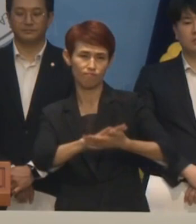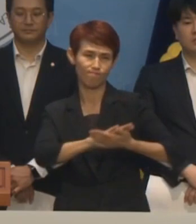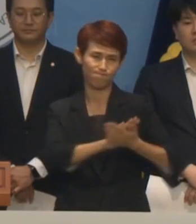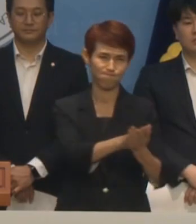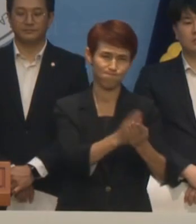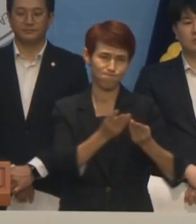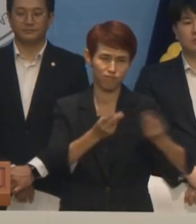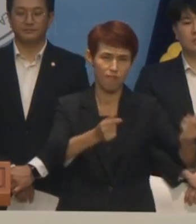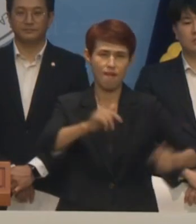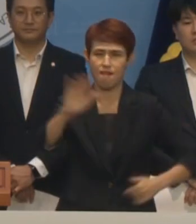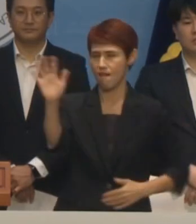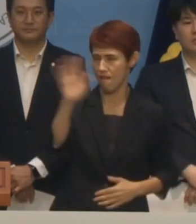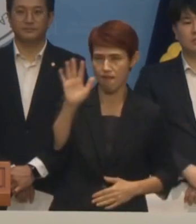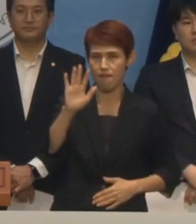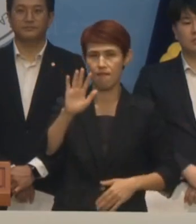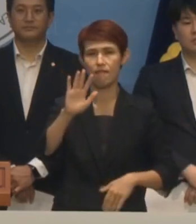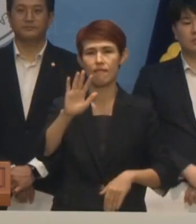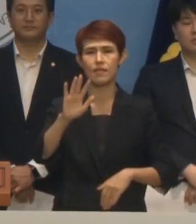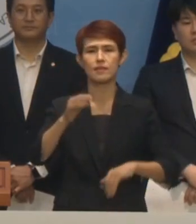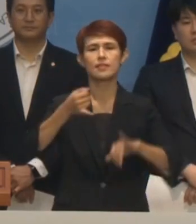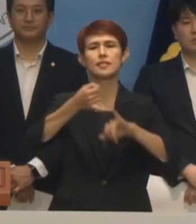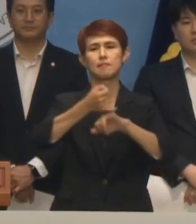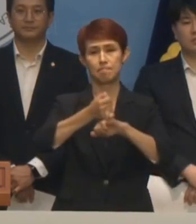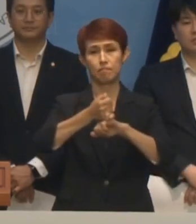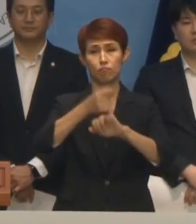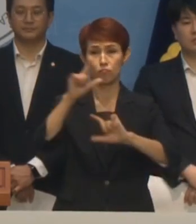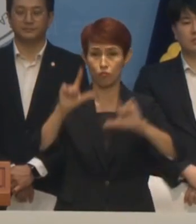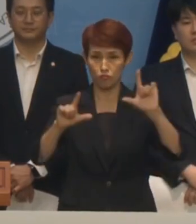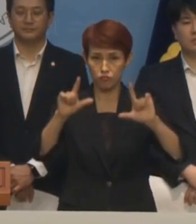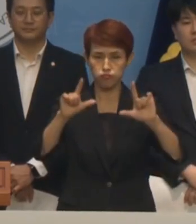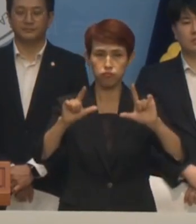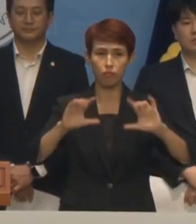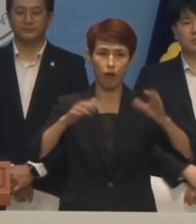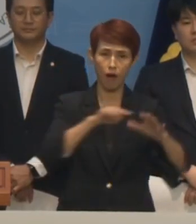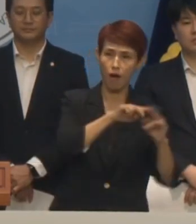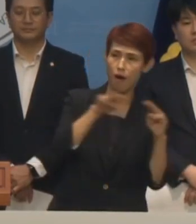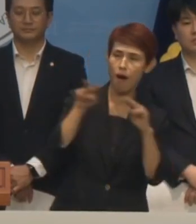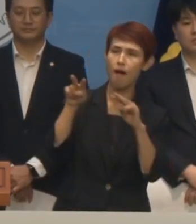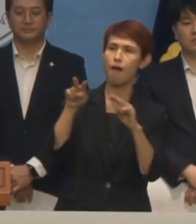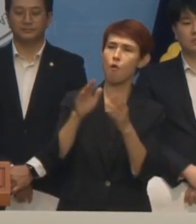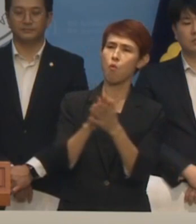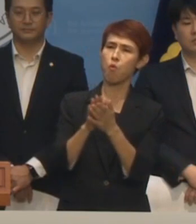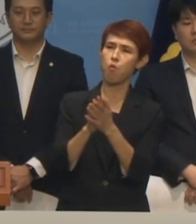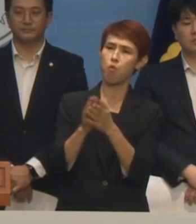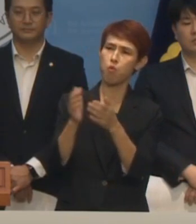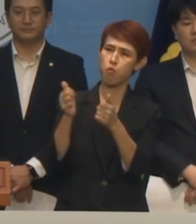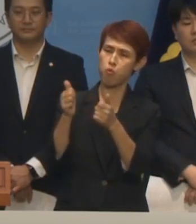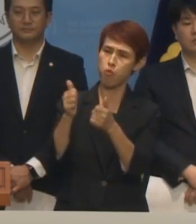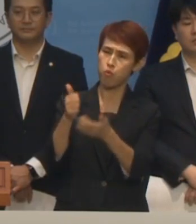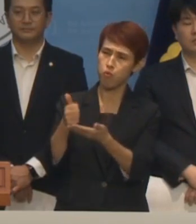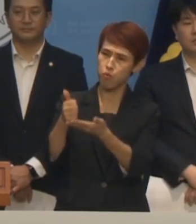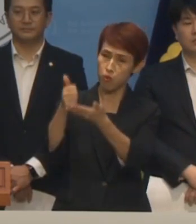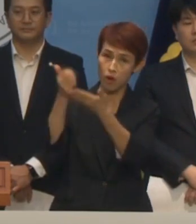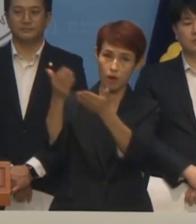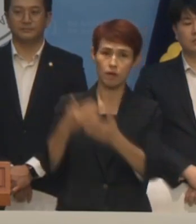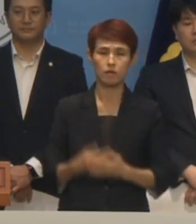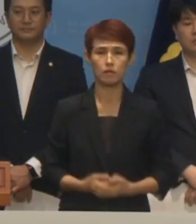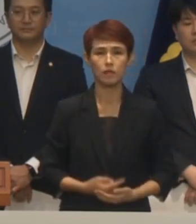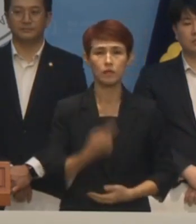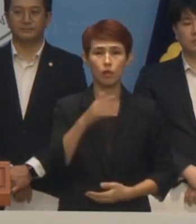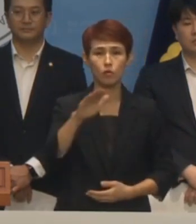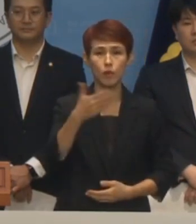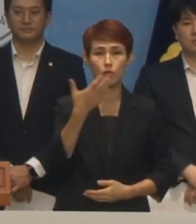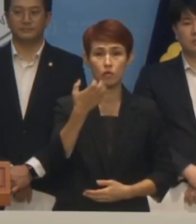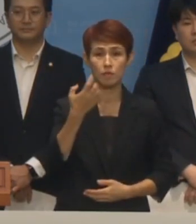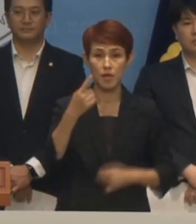잔인한 국가적 폭력을 반복하지 않겠다는 의지는 여러 나라의 귀감이 되어주고 있습니다.